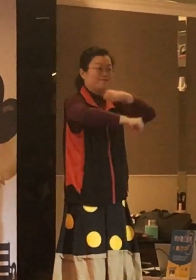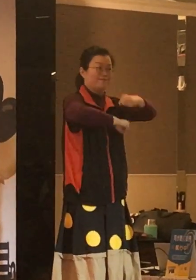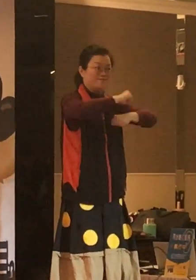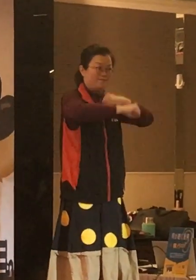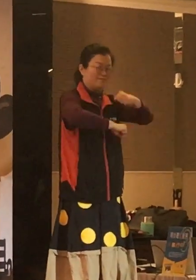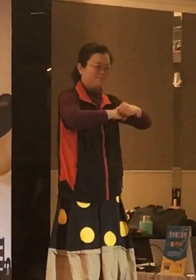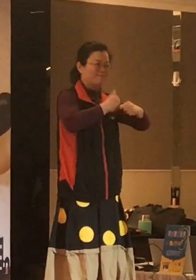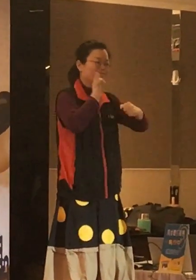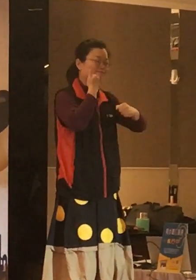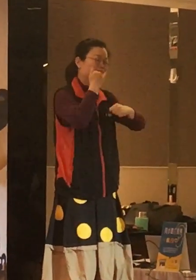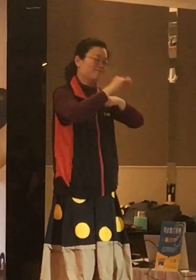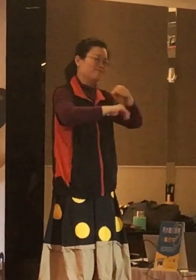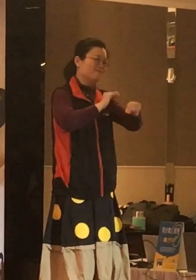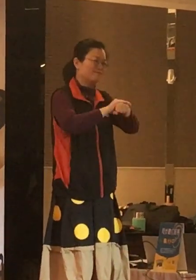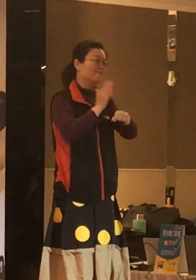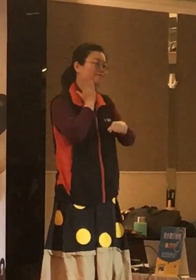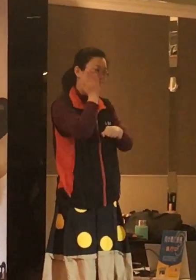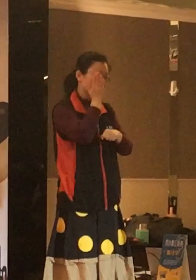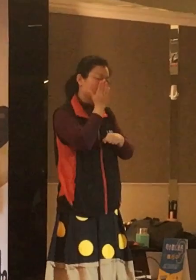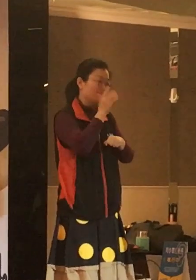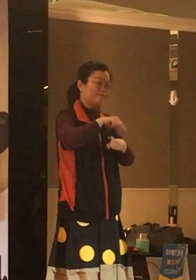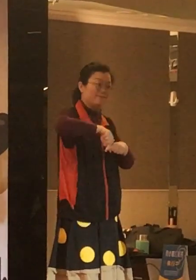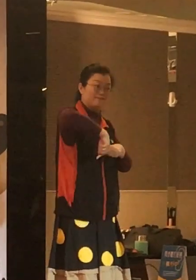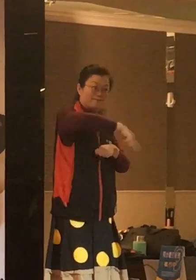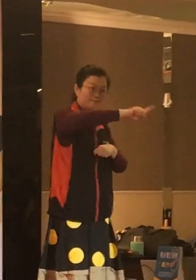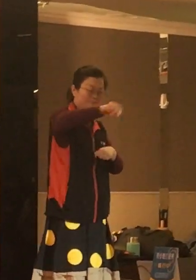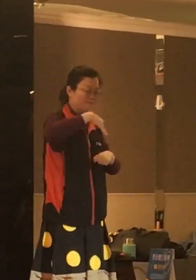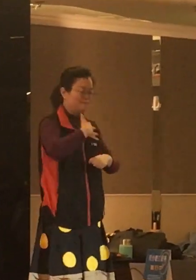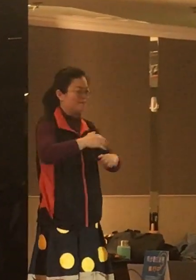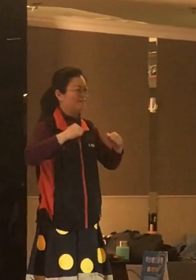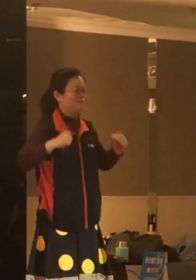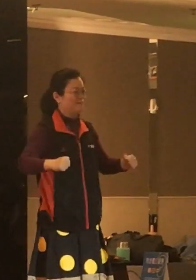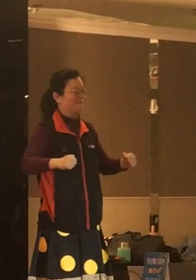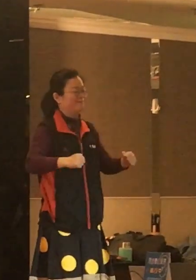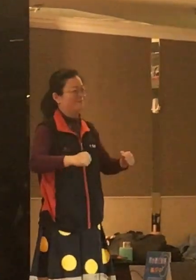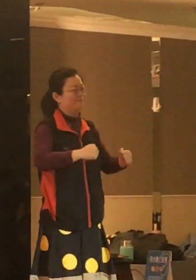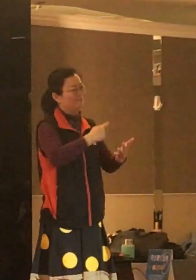人员，各位好朋友，大家身体健康，万事如意。谢谢各位， 谢谢市长。